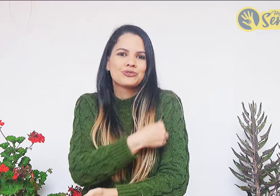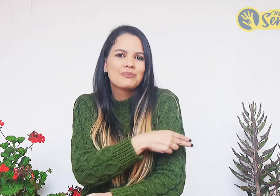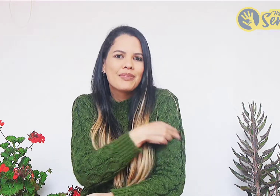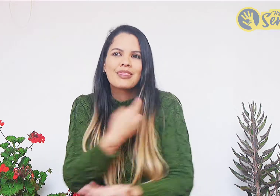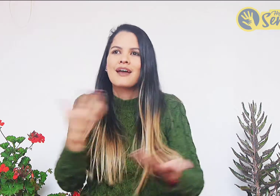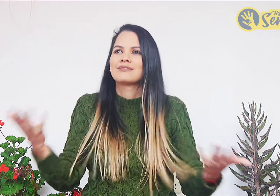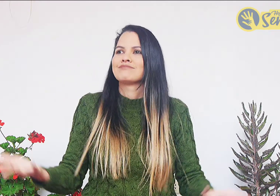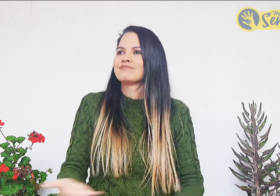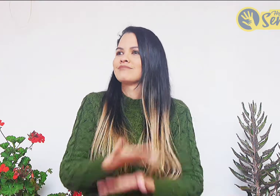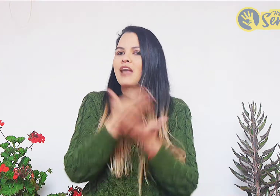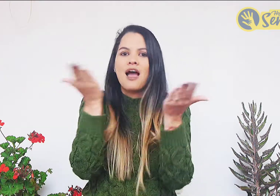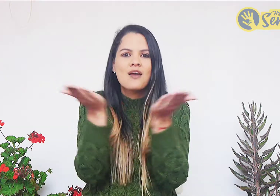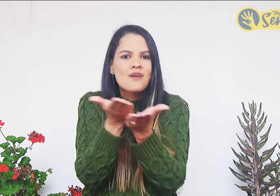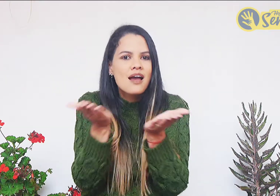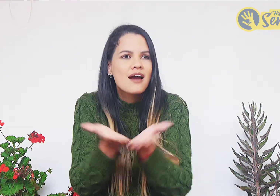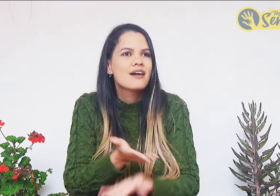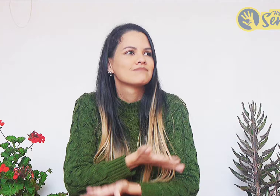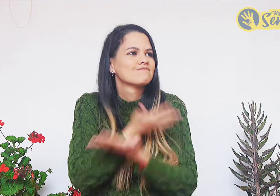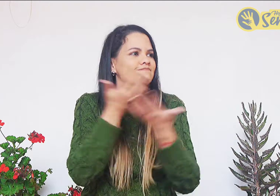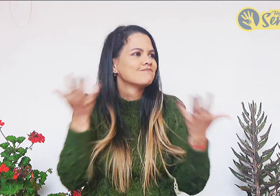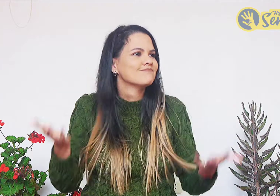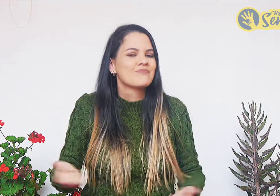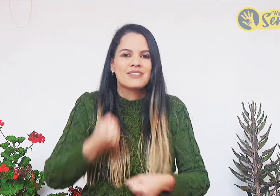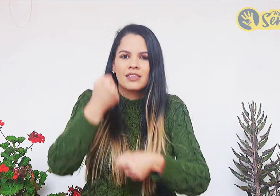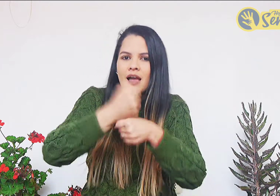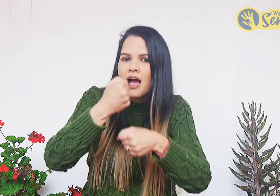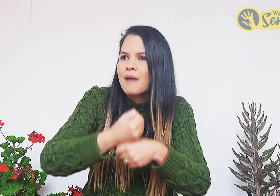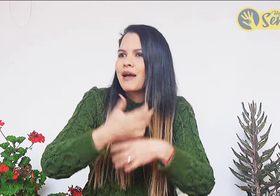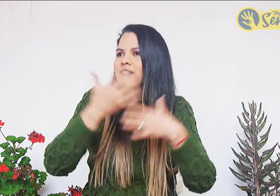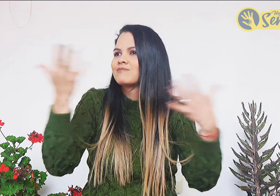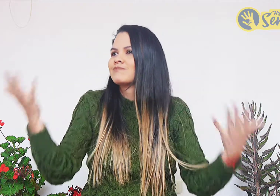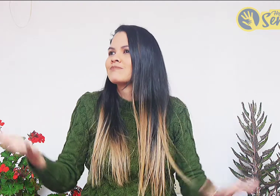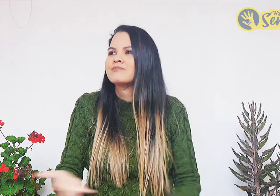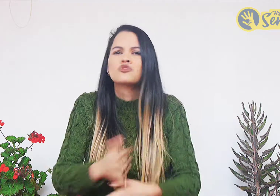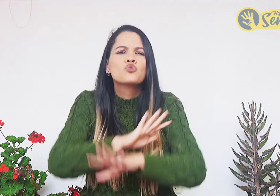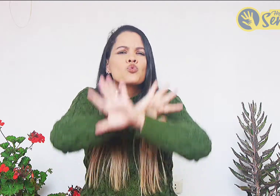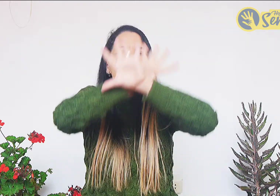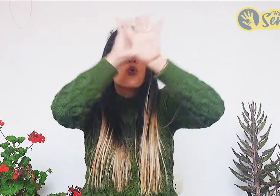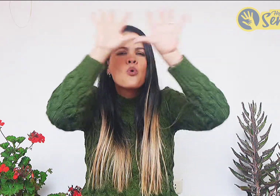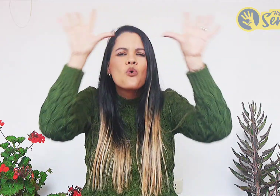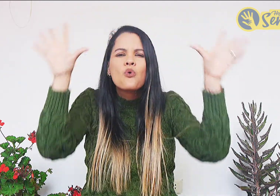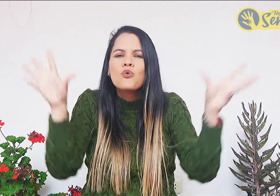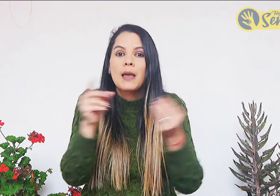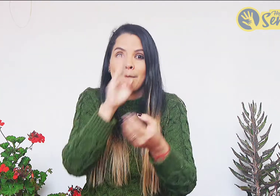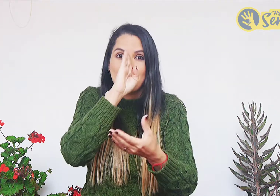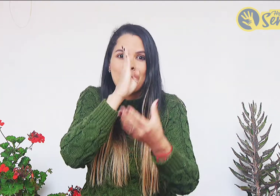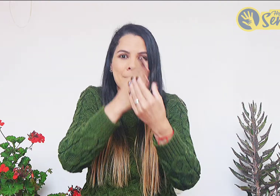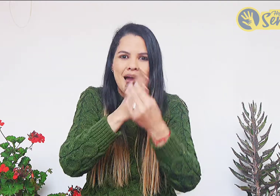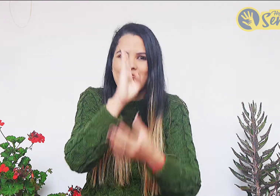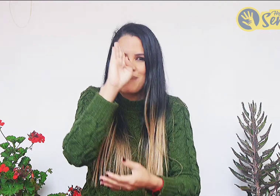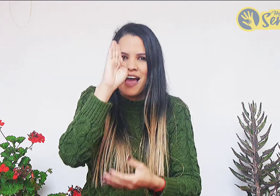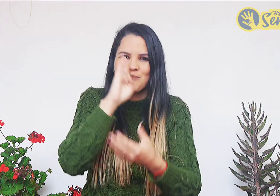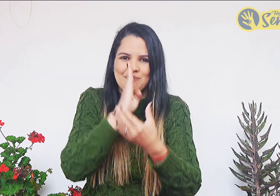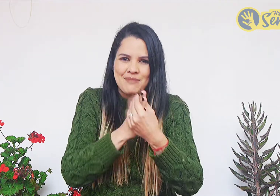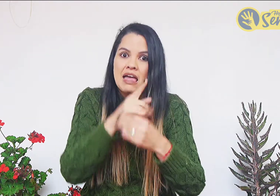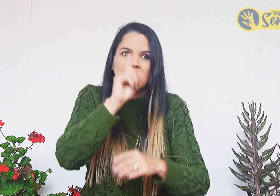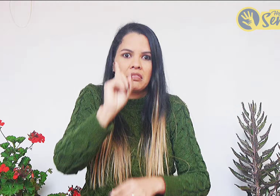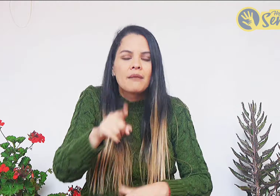hospitales, el sistema de salud en general, las escuelas, cualquier ámbito laboral, los bancos, por ejemplo, que